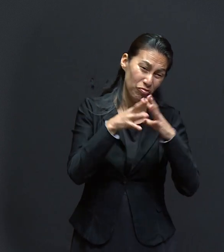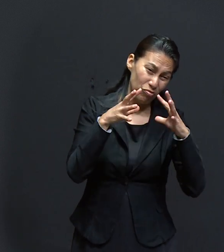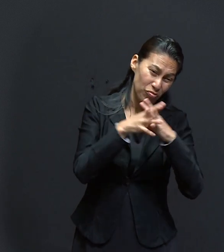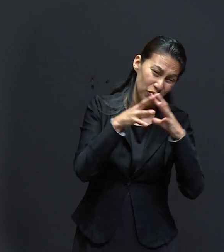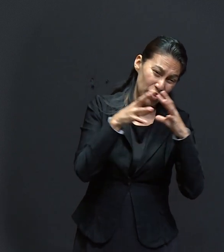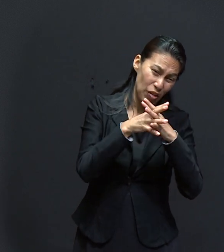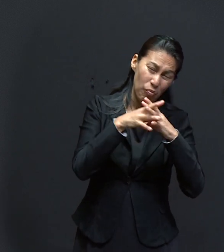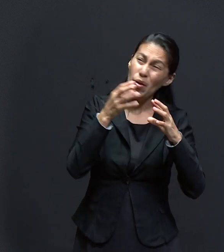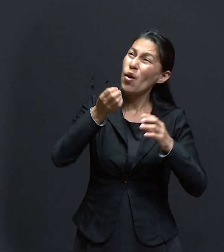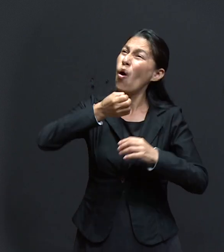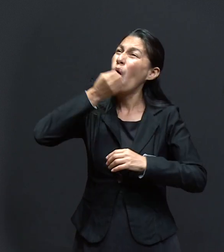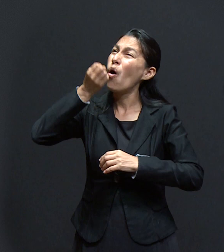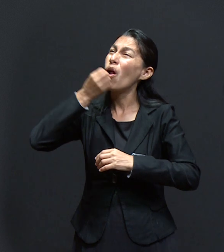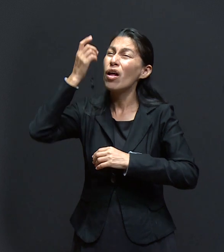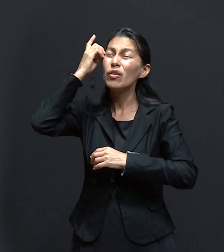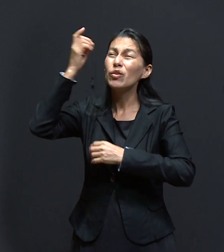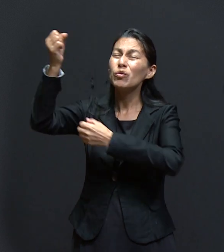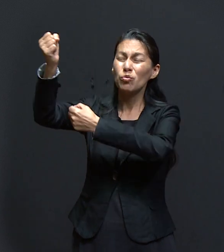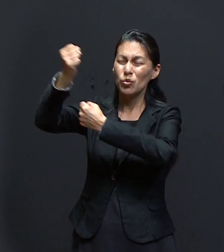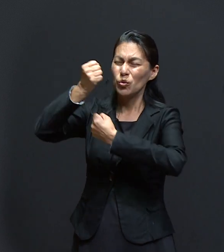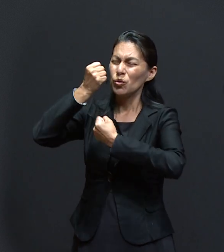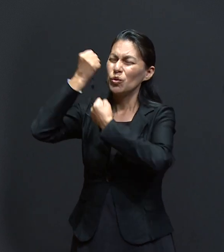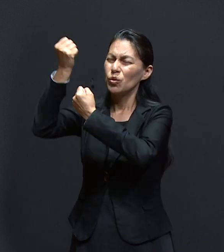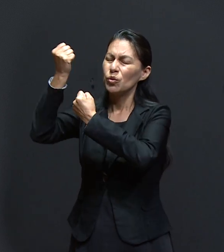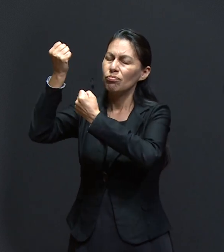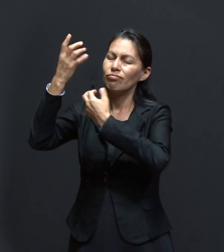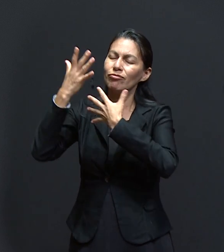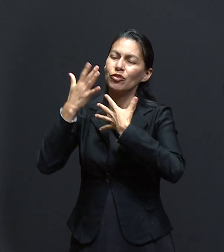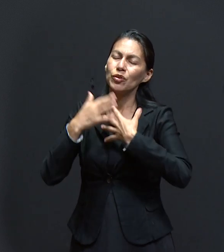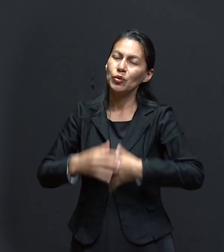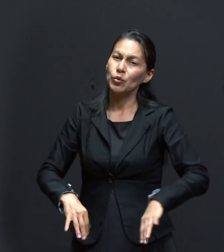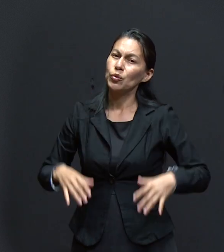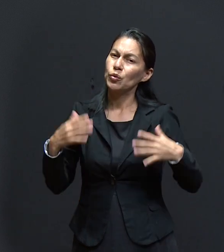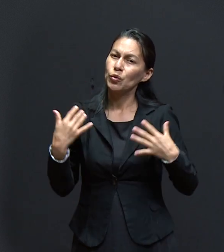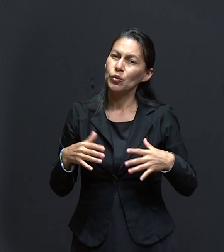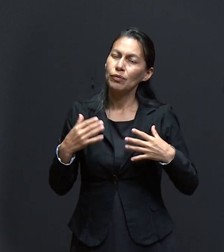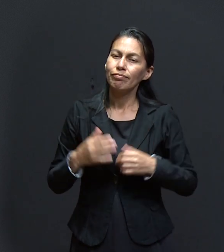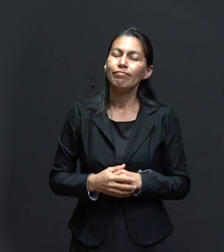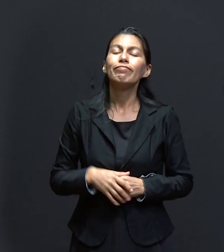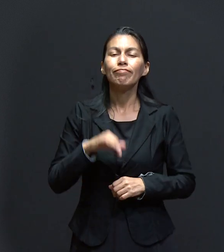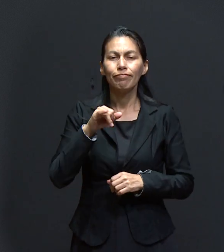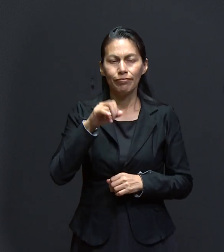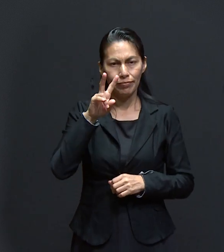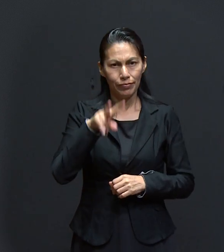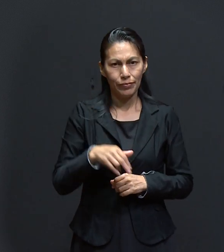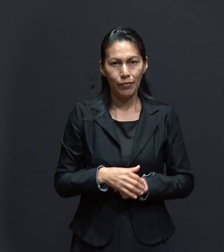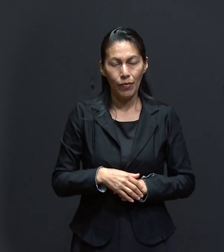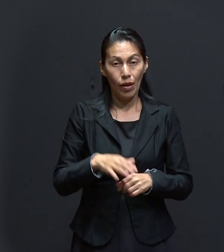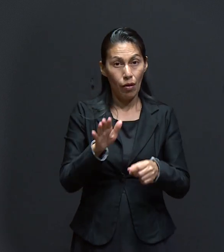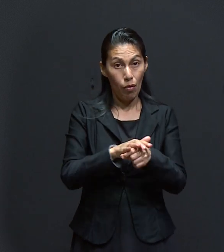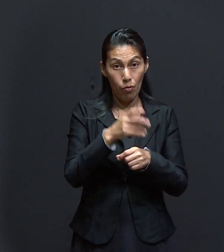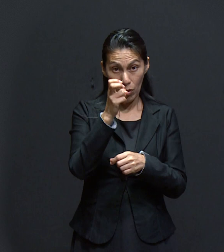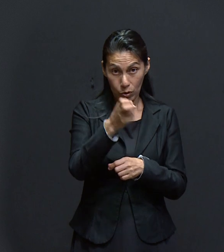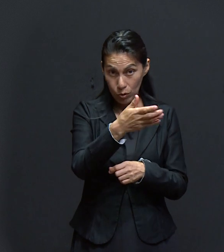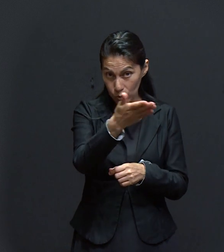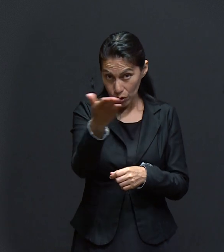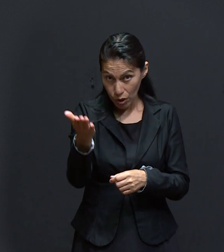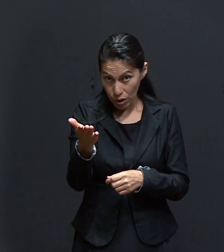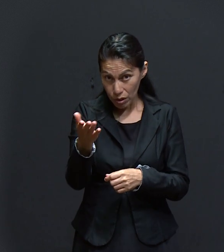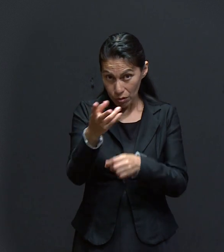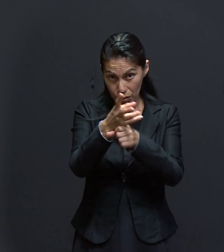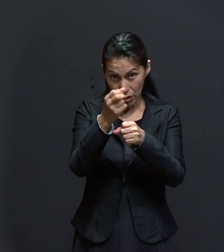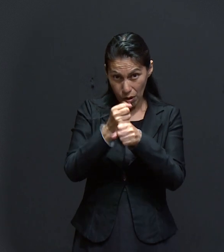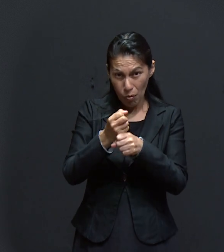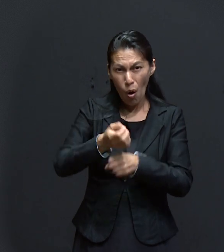de batalla que no podemos ver y no podemos medir y no podemos entender está plenamente aquí está pasando exactamente por